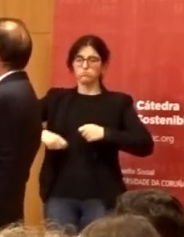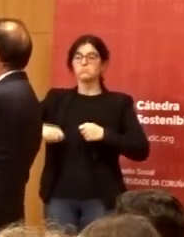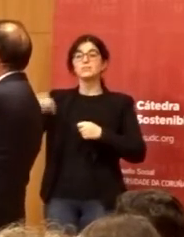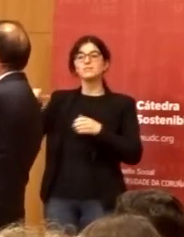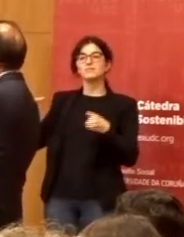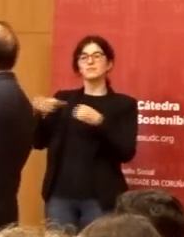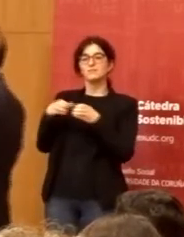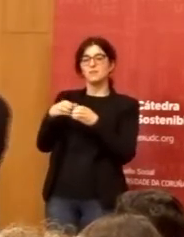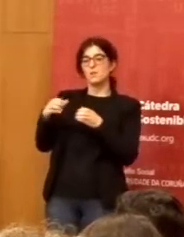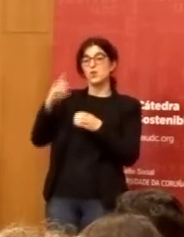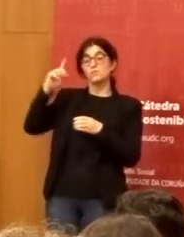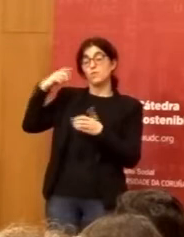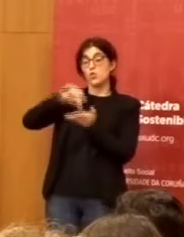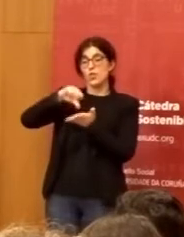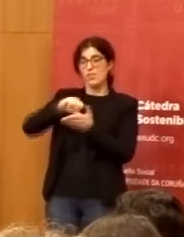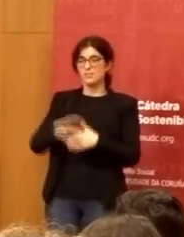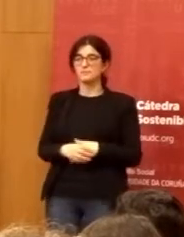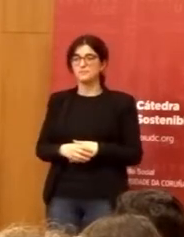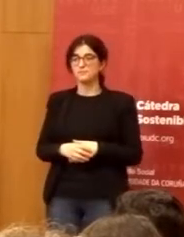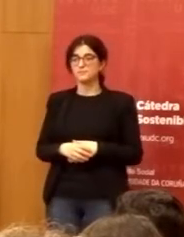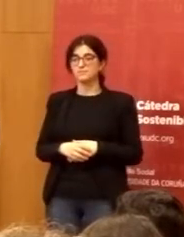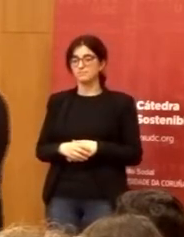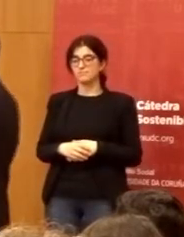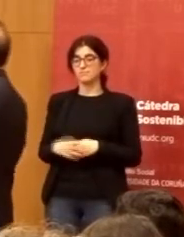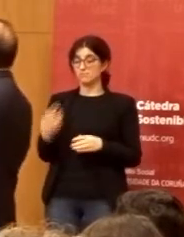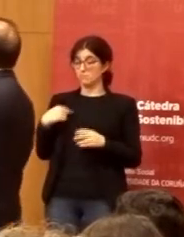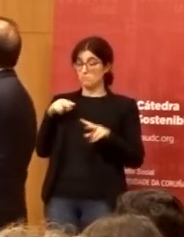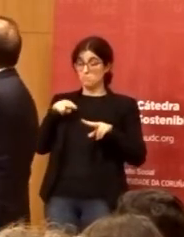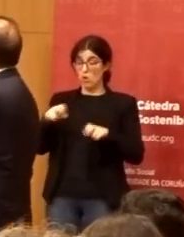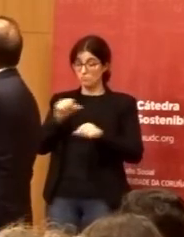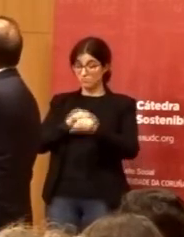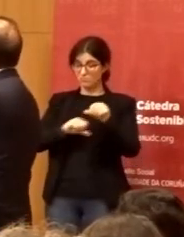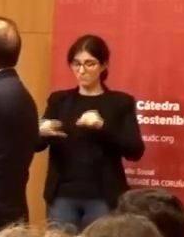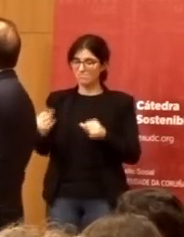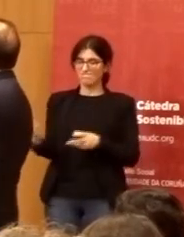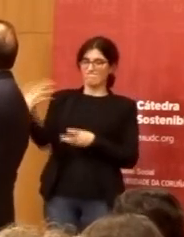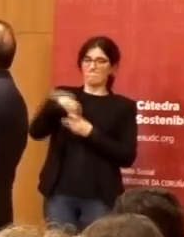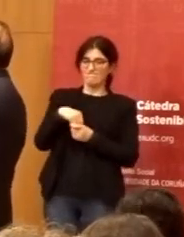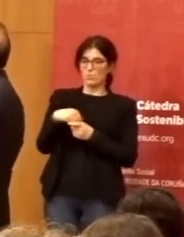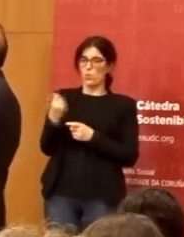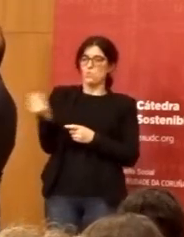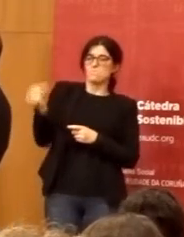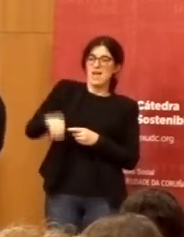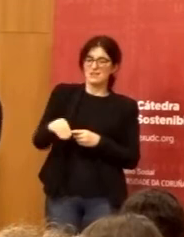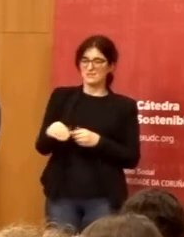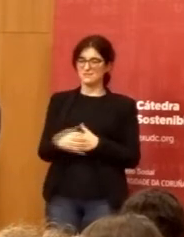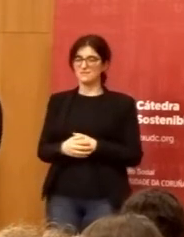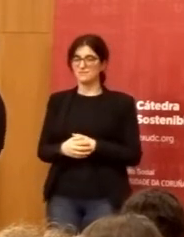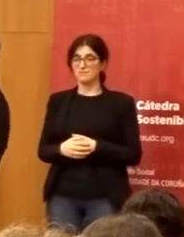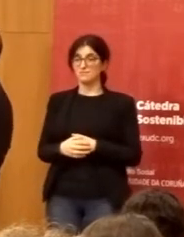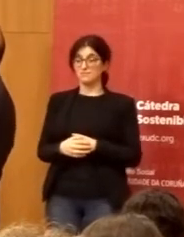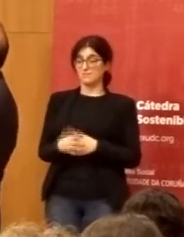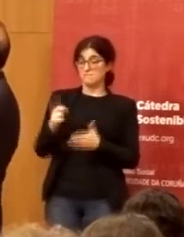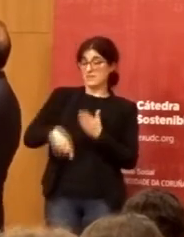aprecio muchísimo. Ya que desde el primer día me acogieron con los brazos abiertos. El mes pasado me marcho a Cádiz con